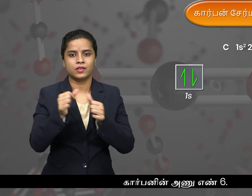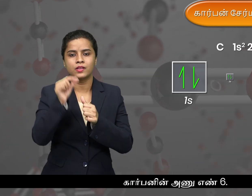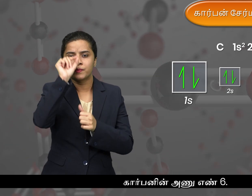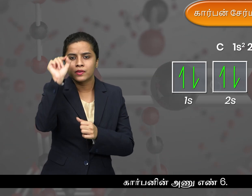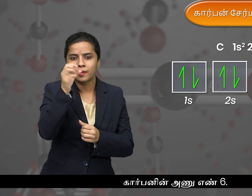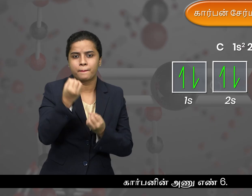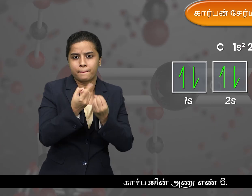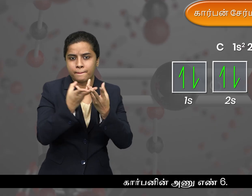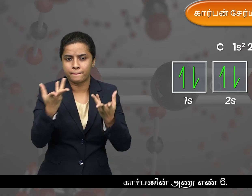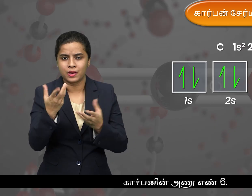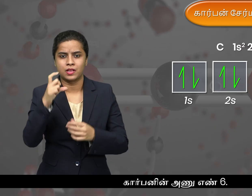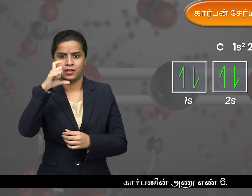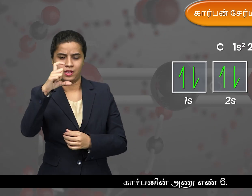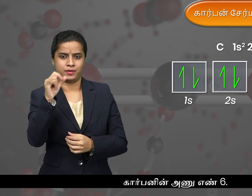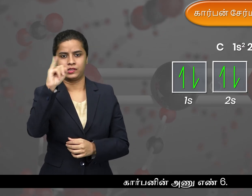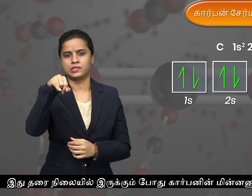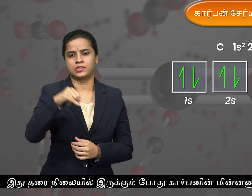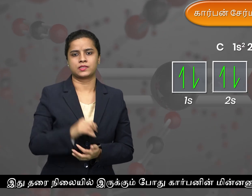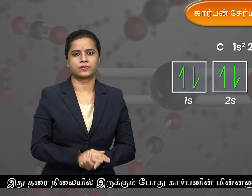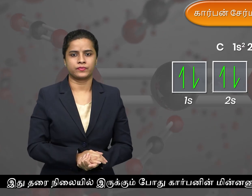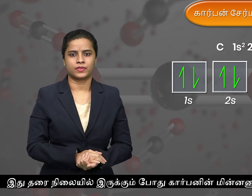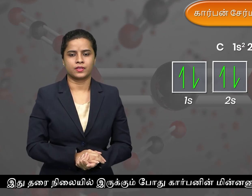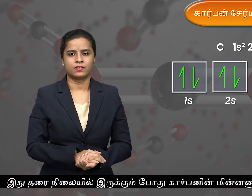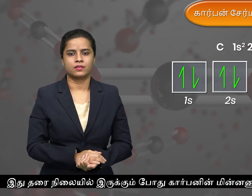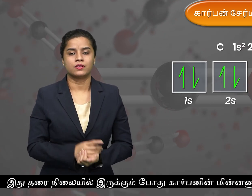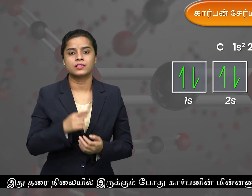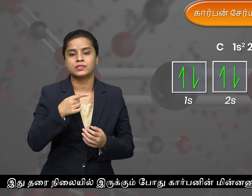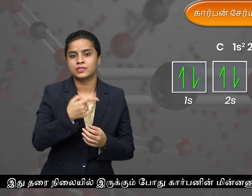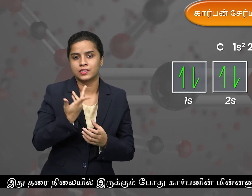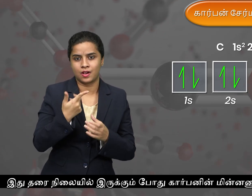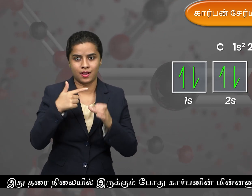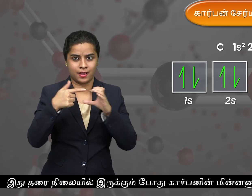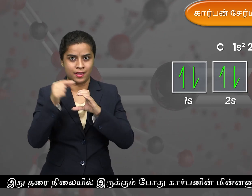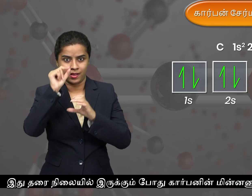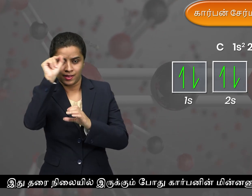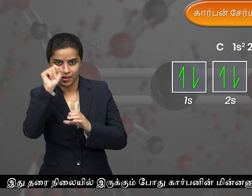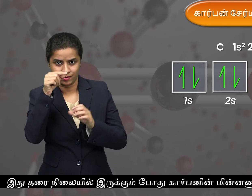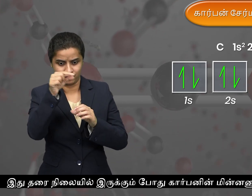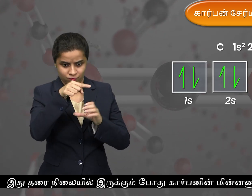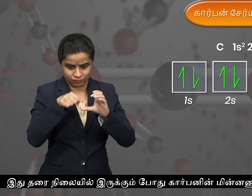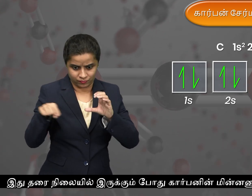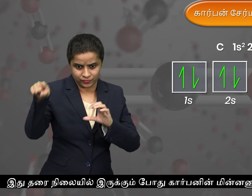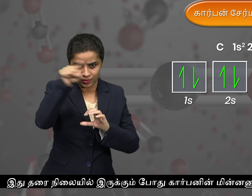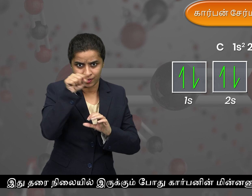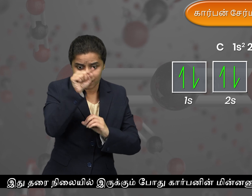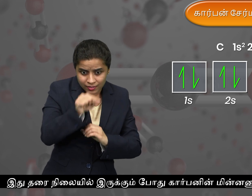கார்பனின் அணு எண் 6. இது தரை நிலையில் இருக்கும்போது கார்பனின் மின்னணு கட்டமைப்பு ஆகும்.